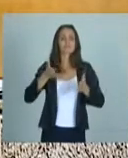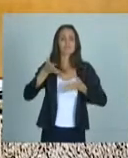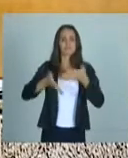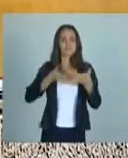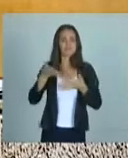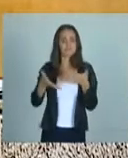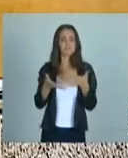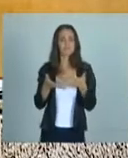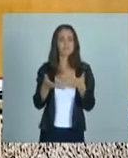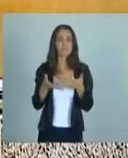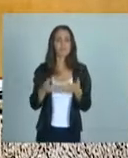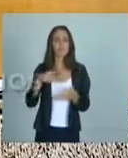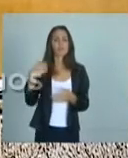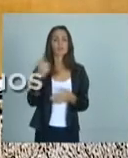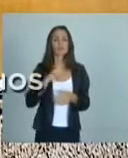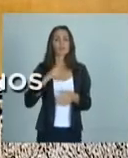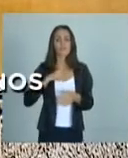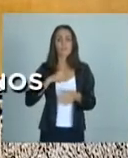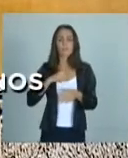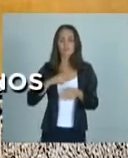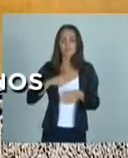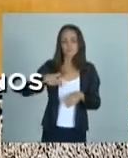Temos agora piso podotátil.